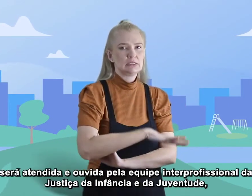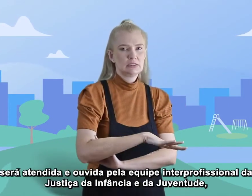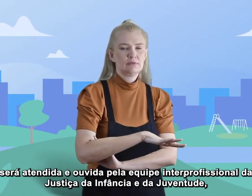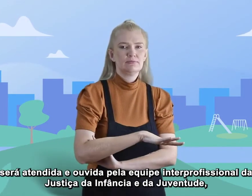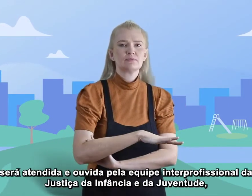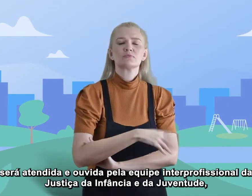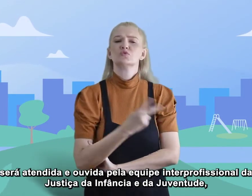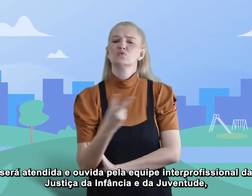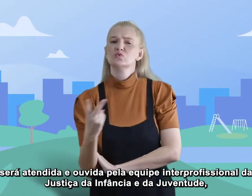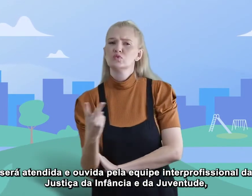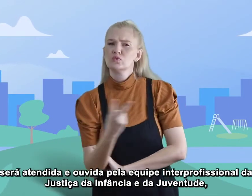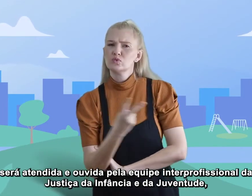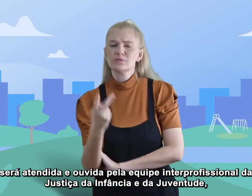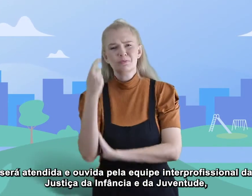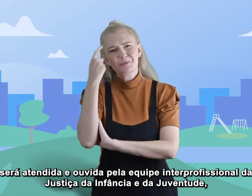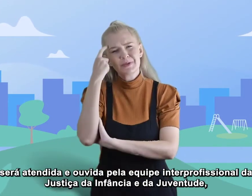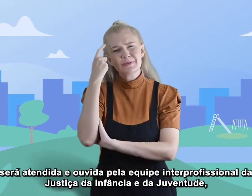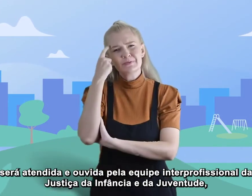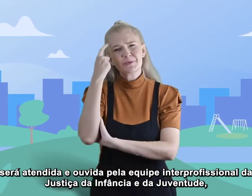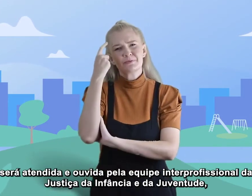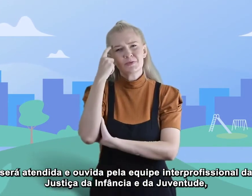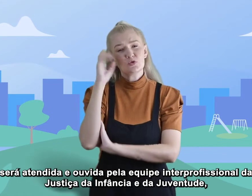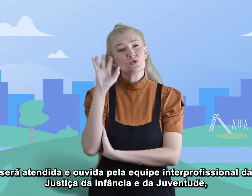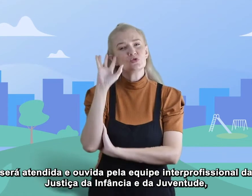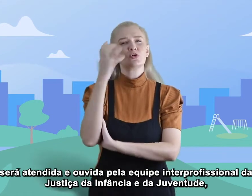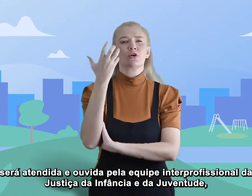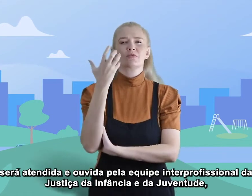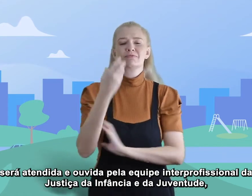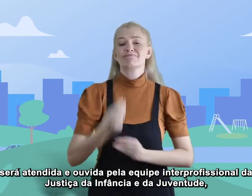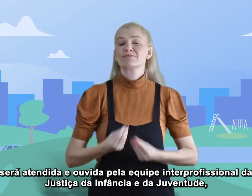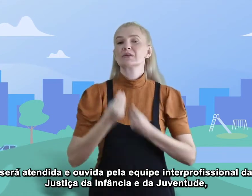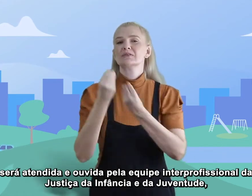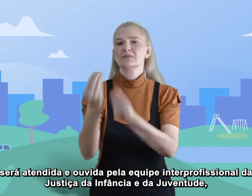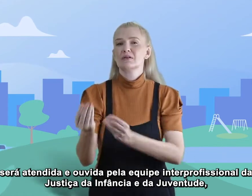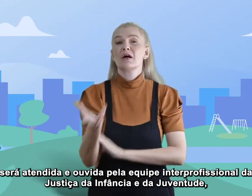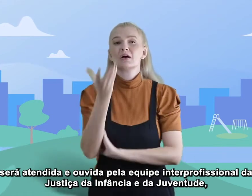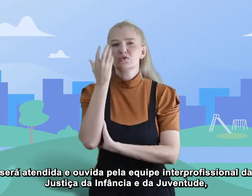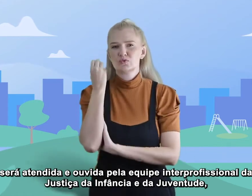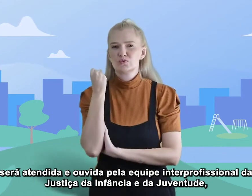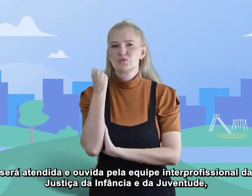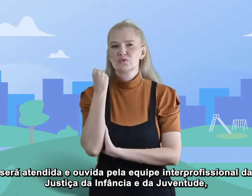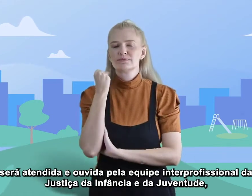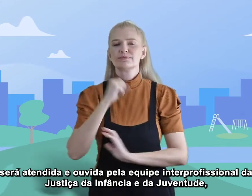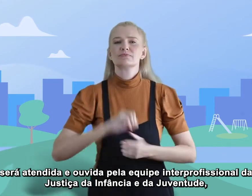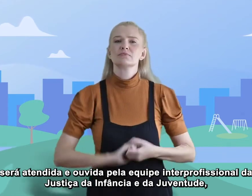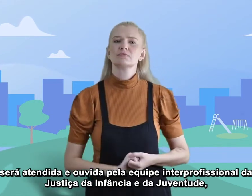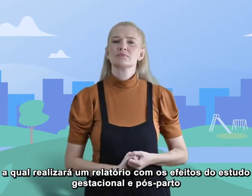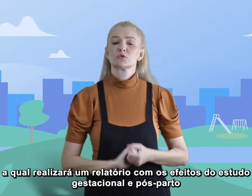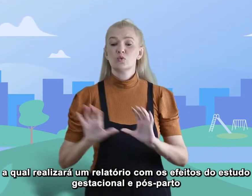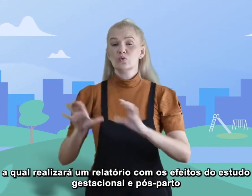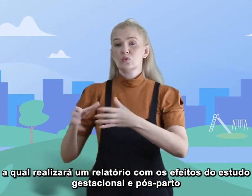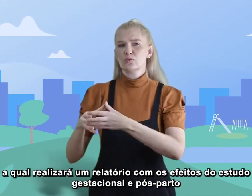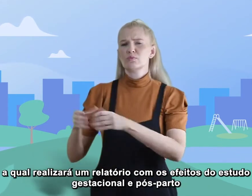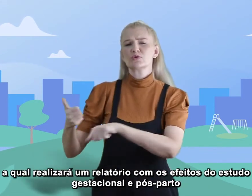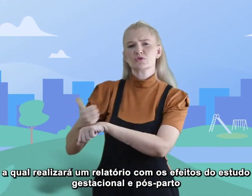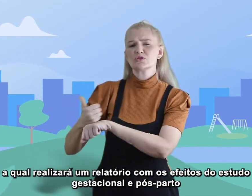será atendida e ouvida pela equipe interprofissional da Justiça da Infância e da Juventude, a qual realizará